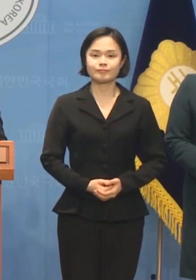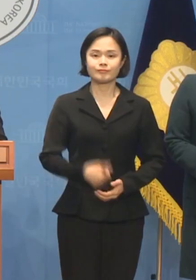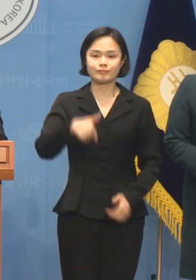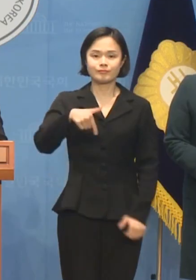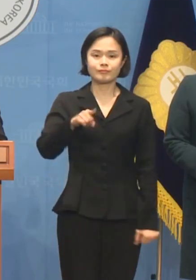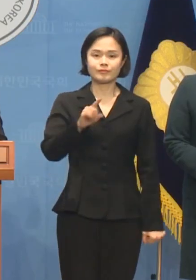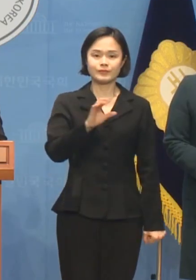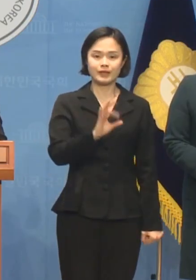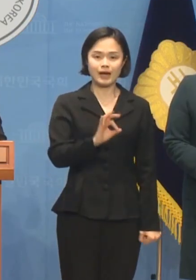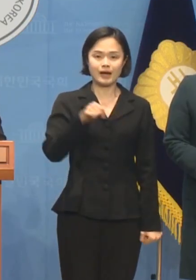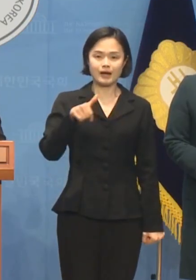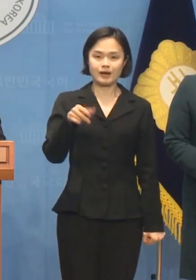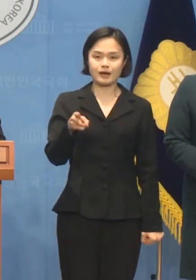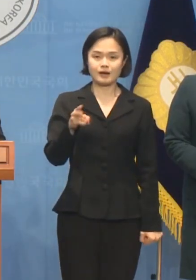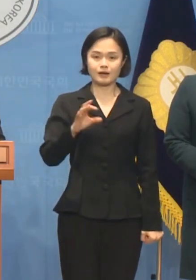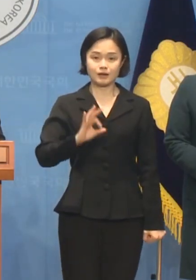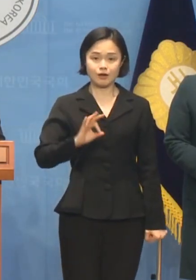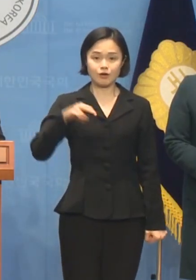강경숙 의원님 오셨습니다.